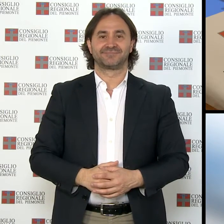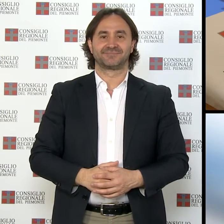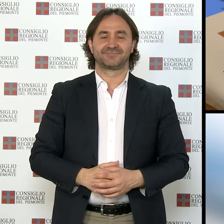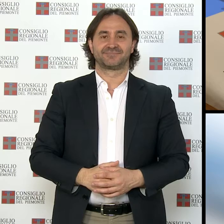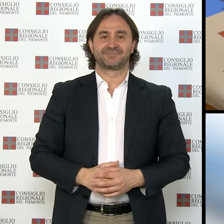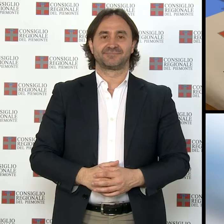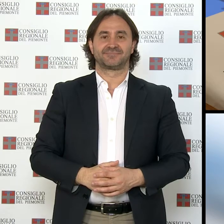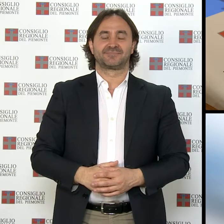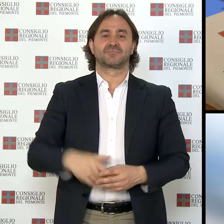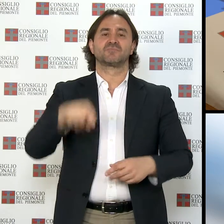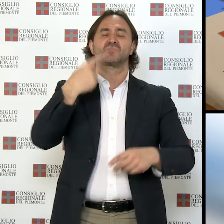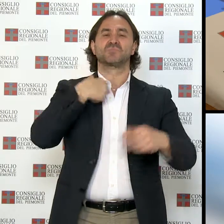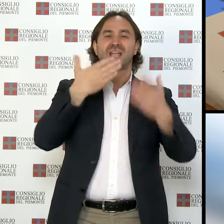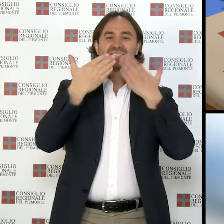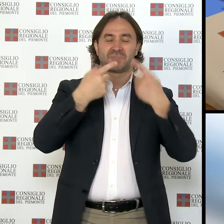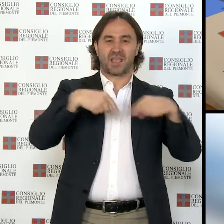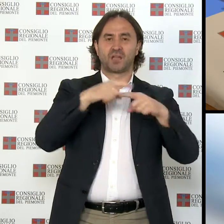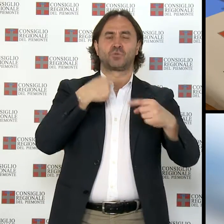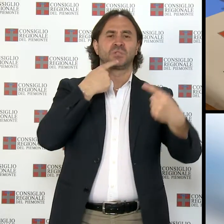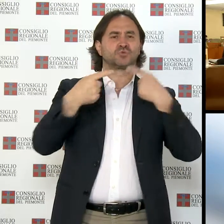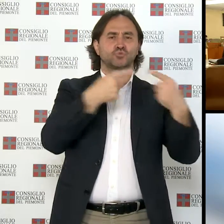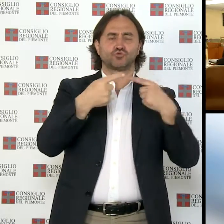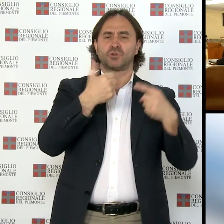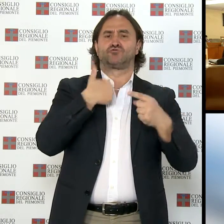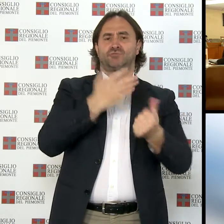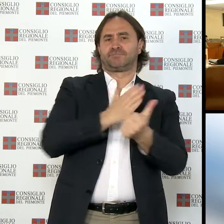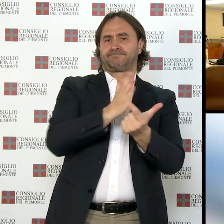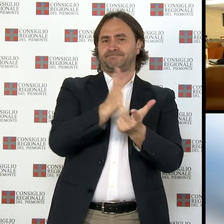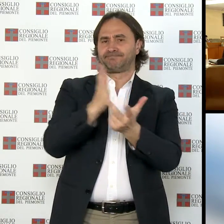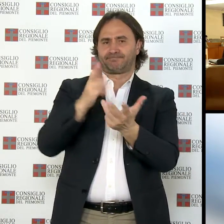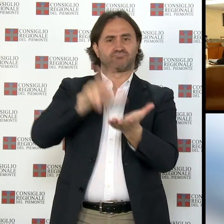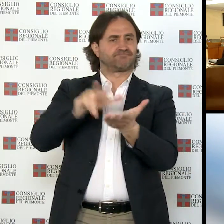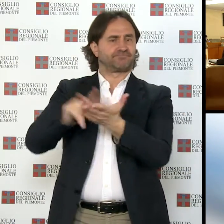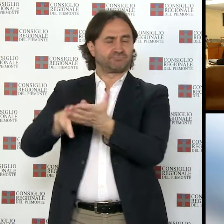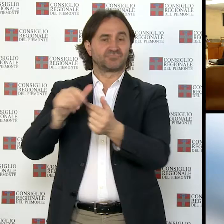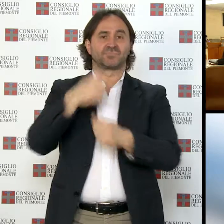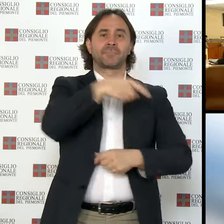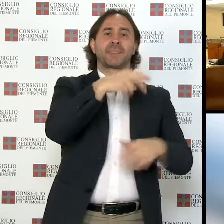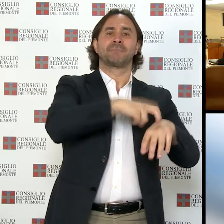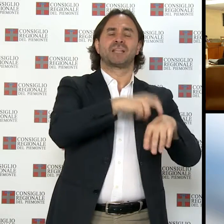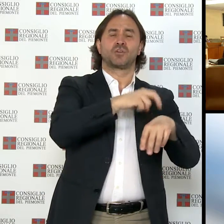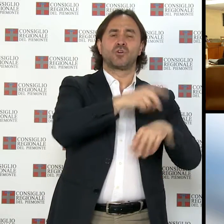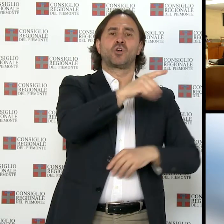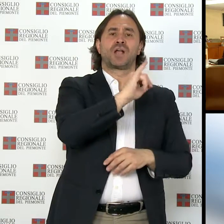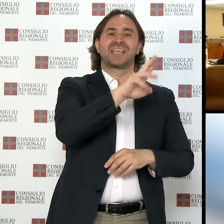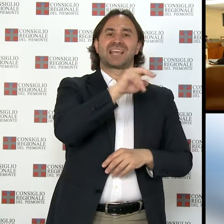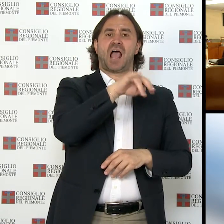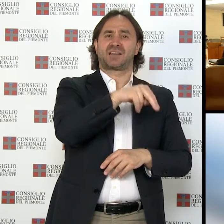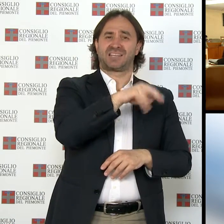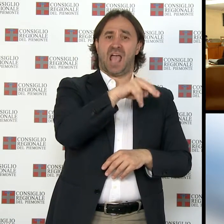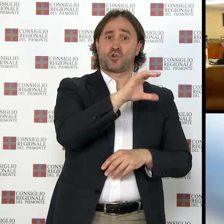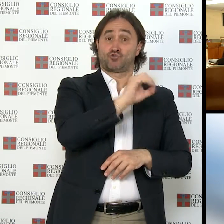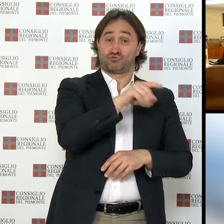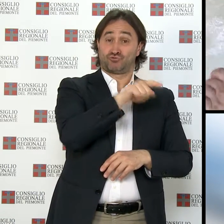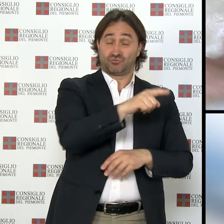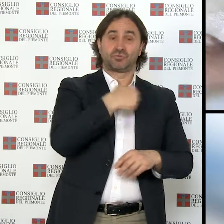L'Assemblea regionale ha poi discusso e votato diversi atti di indirizzo. Due per la liberazione del medico iraniano Ahmadreza Djalali, condannato a morte